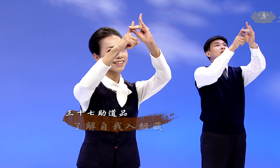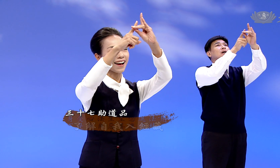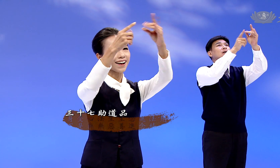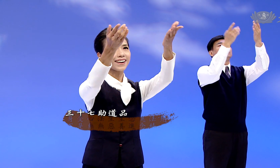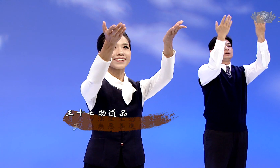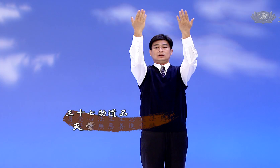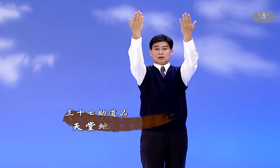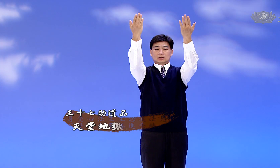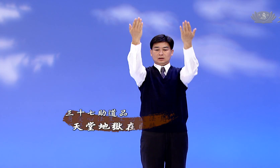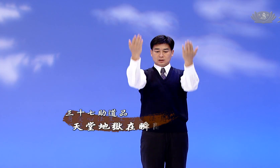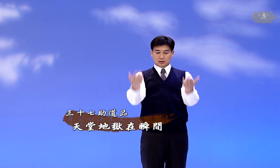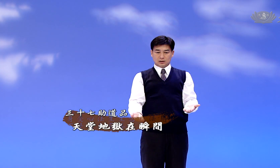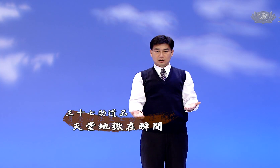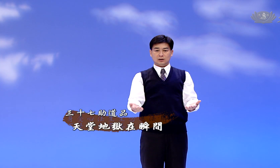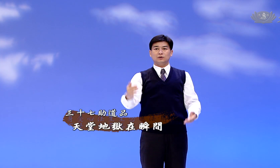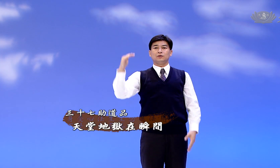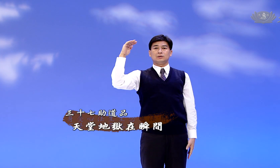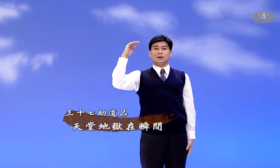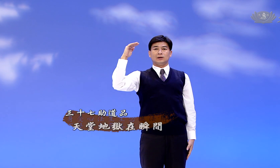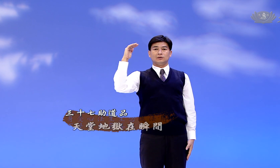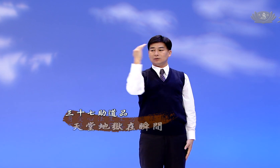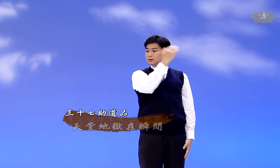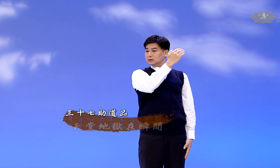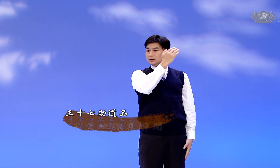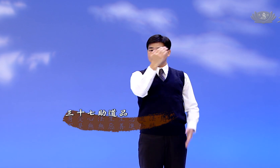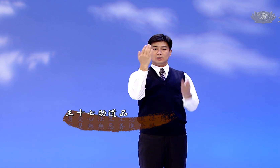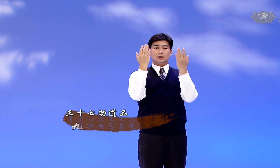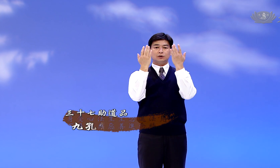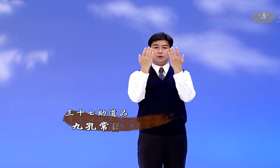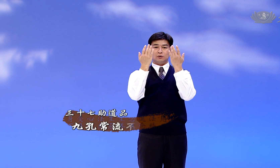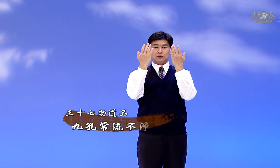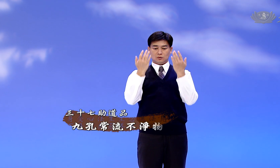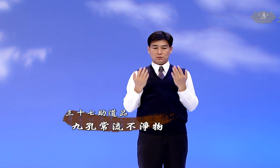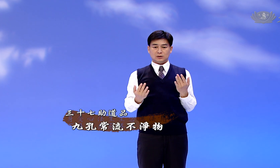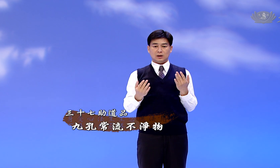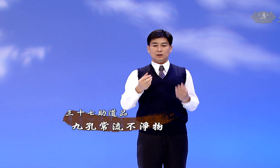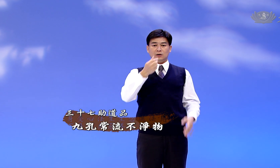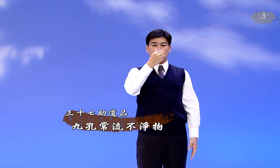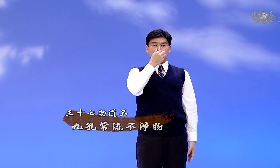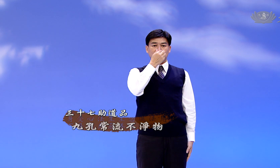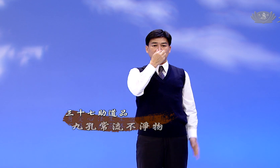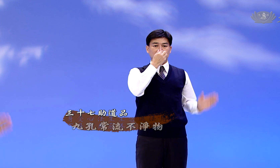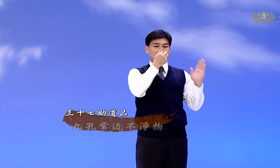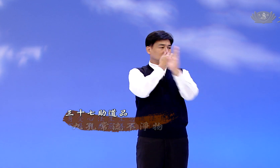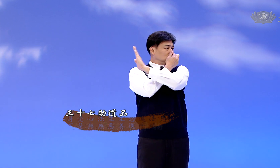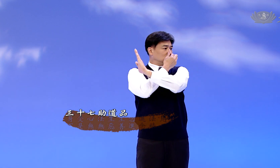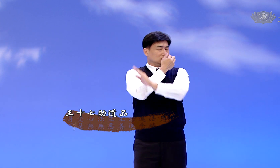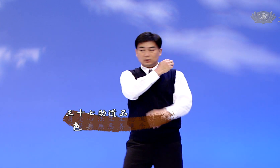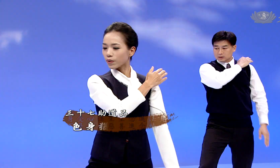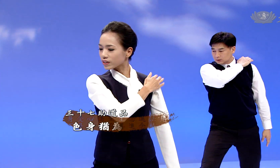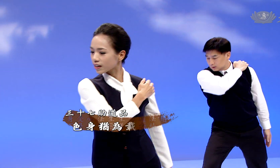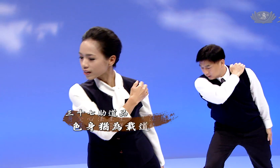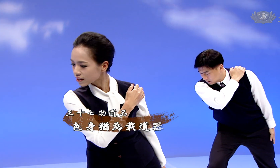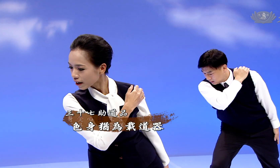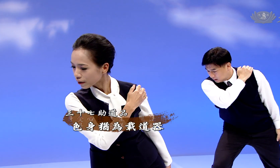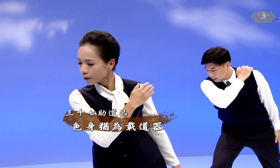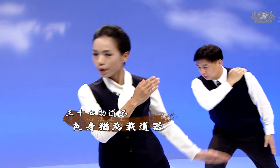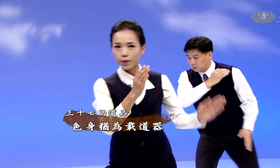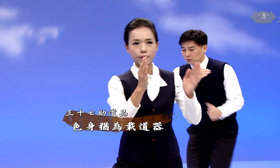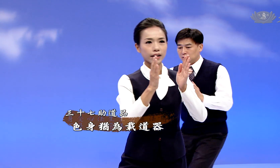藏，天堂地狱在瞬间，就空长流不尽无，舍身犹未